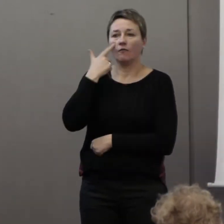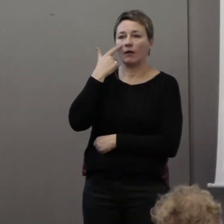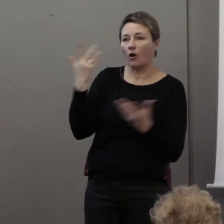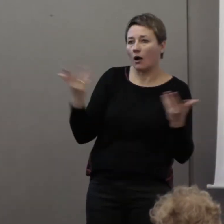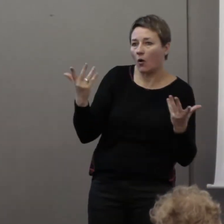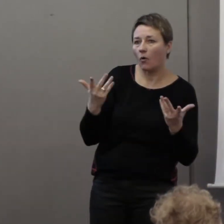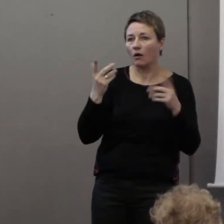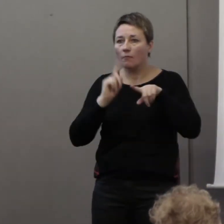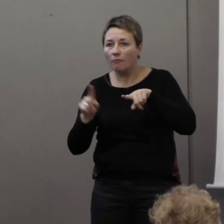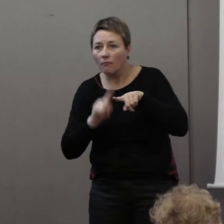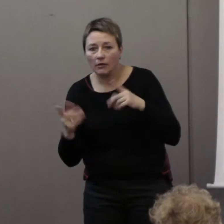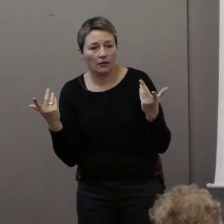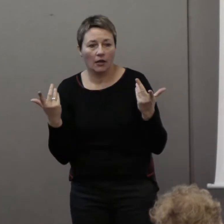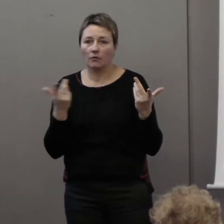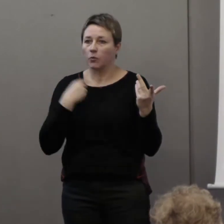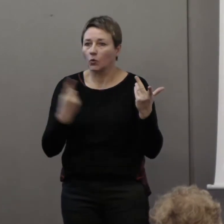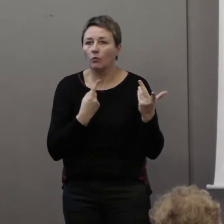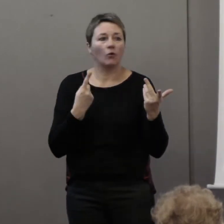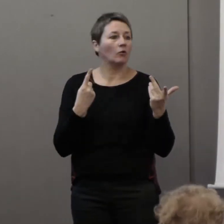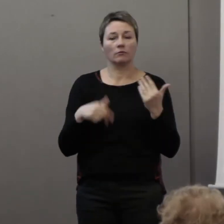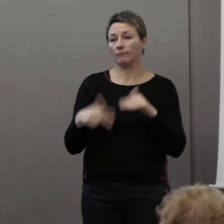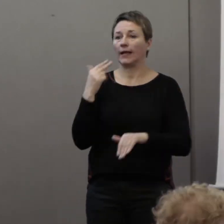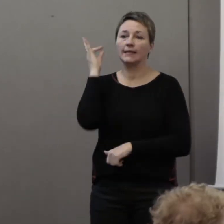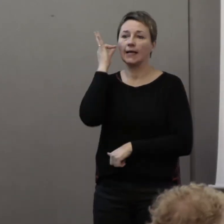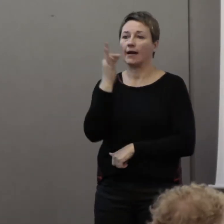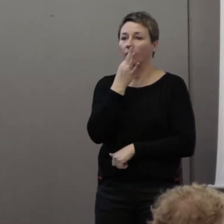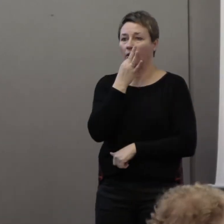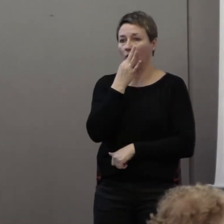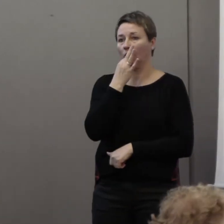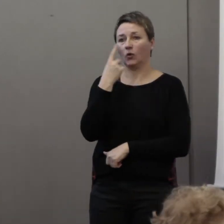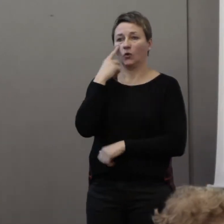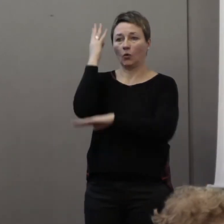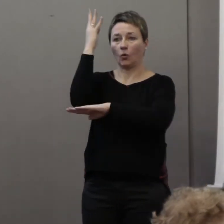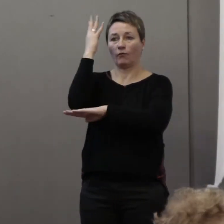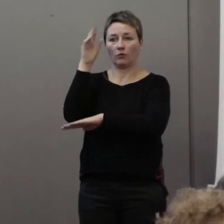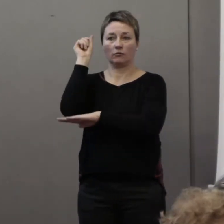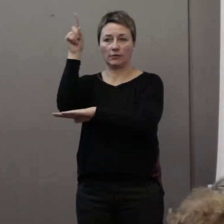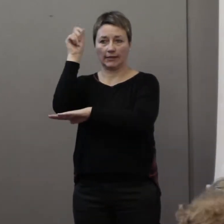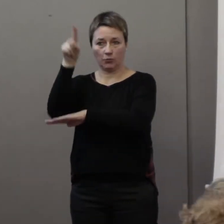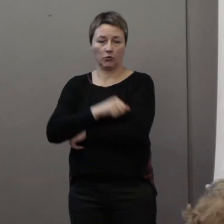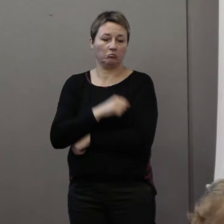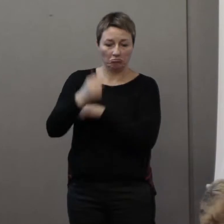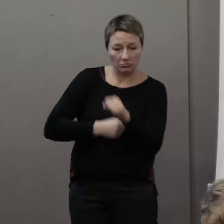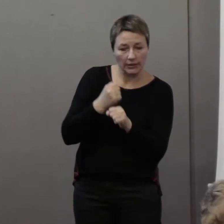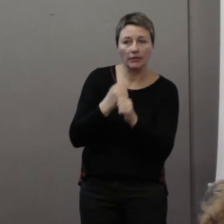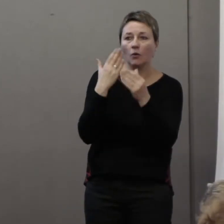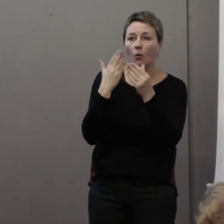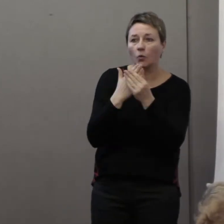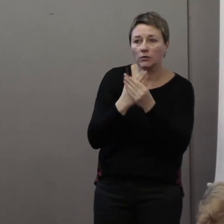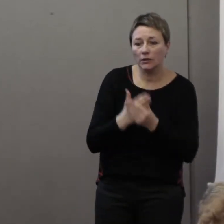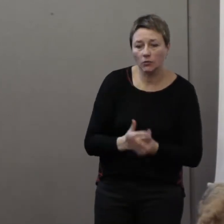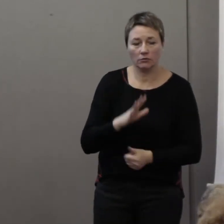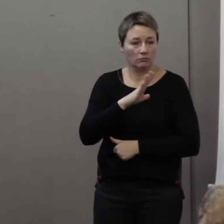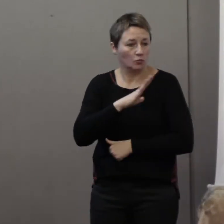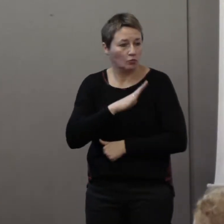produits pour tout le monde, le 13 avril à Strasbourg. Mais cette année, dans les dossiers reçus, c'est vrai qu'il y a une part qui a